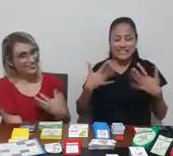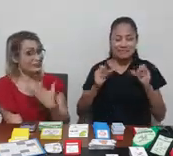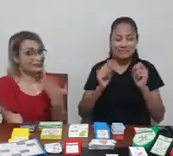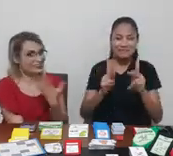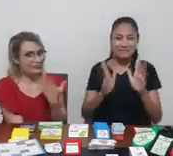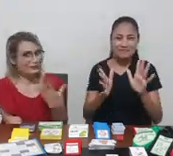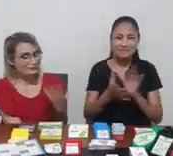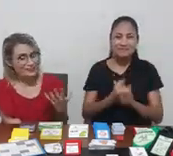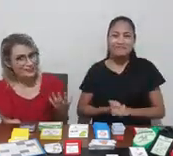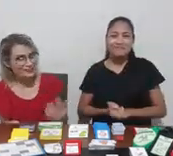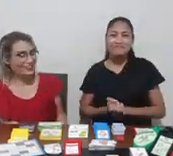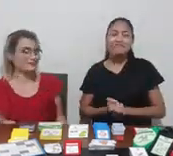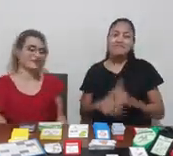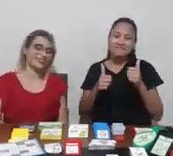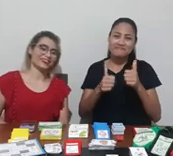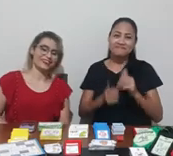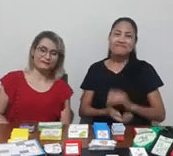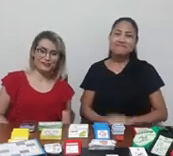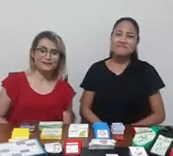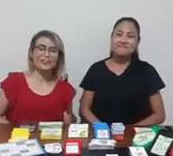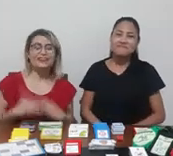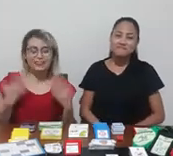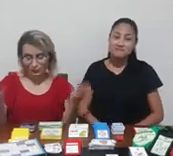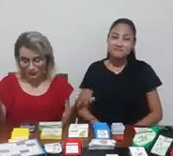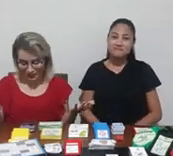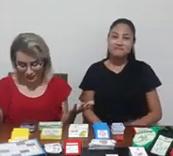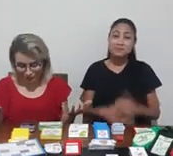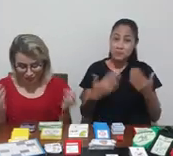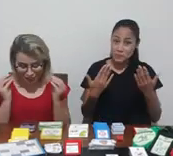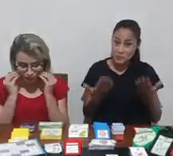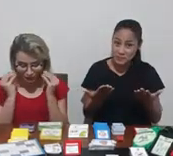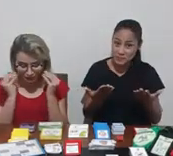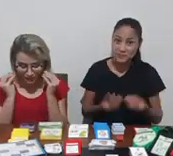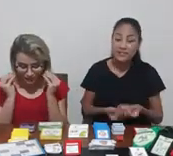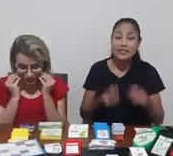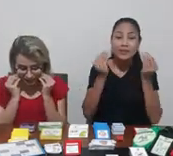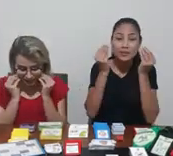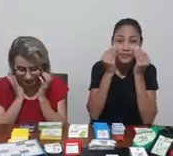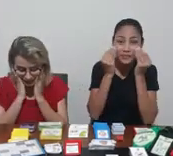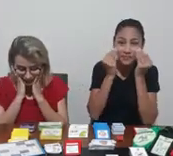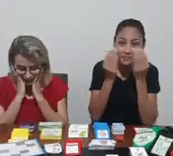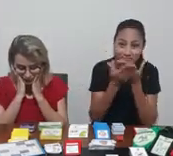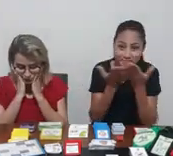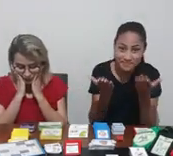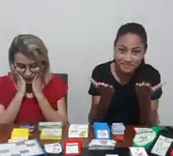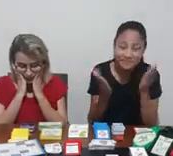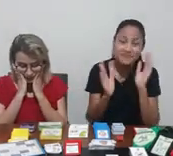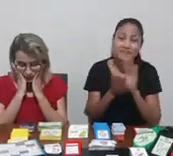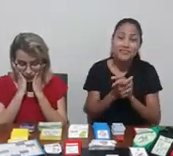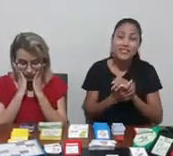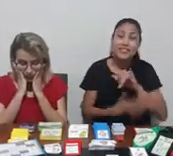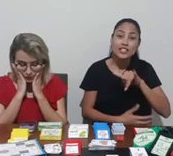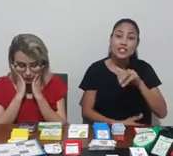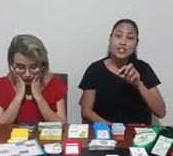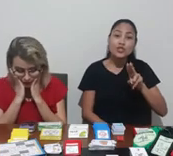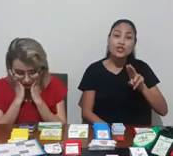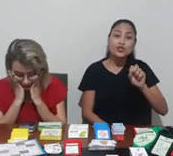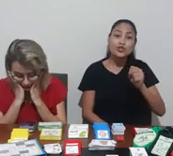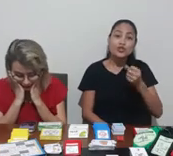que eu não tinha como evitar. Enfim. Então, gente, um beijo pra vocês. Jussara, Deus te